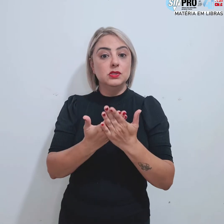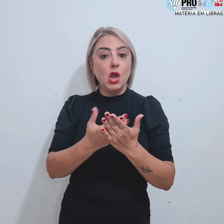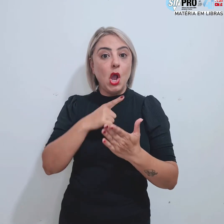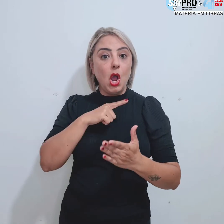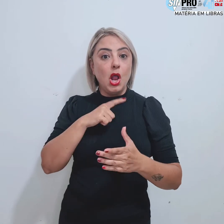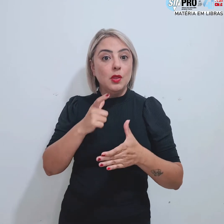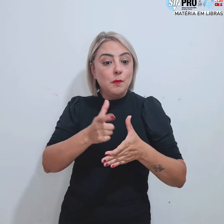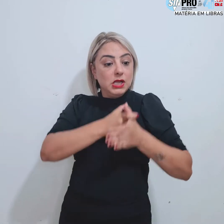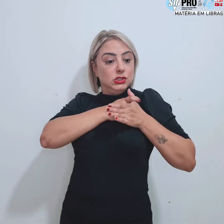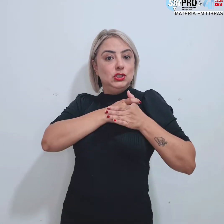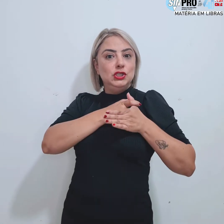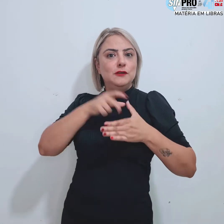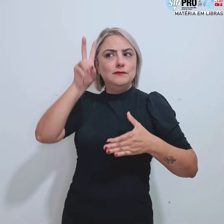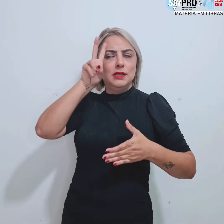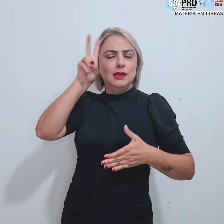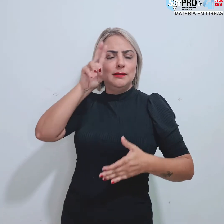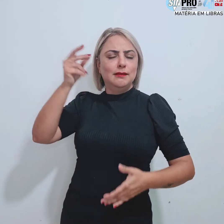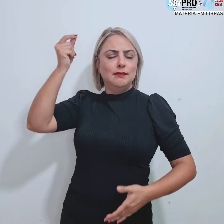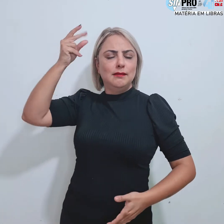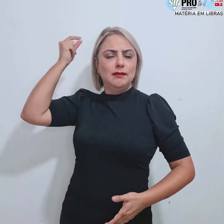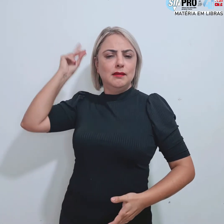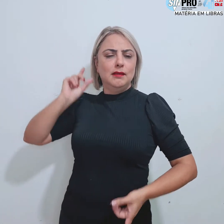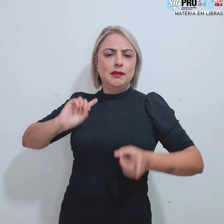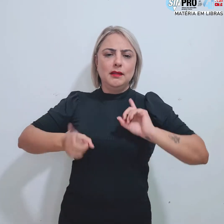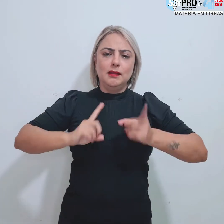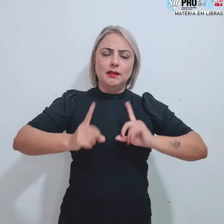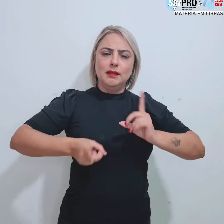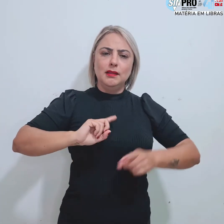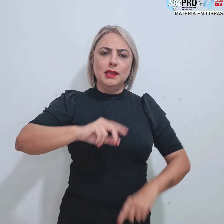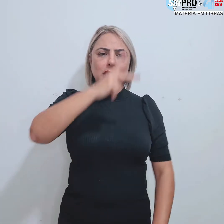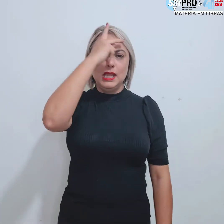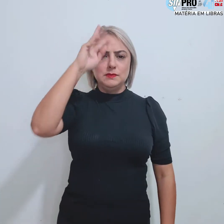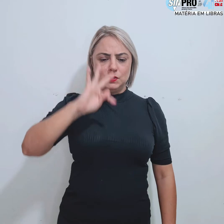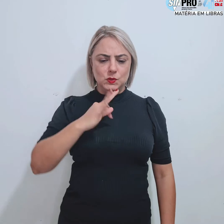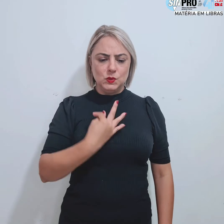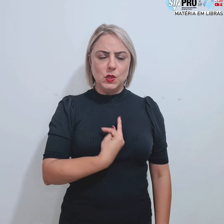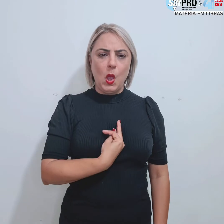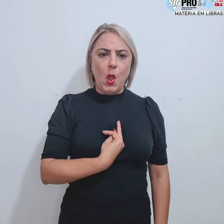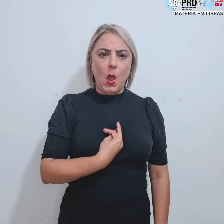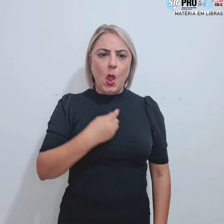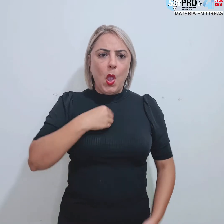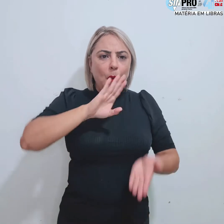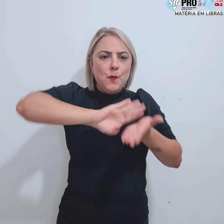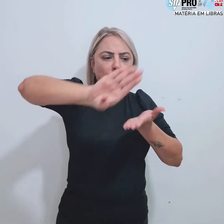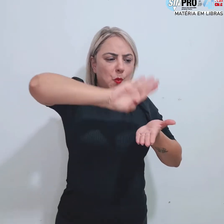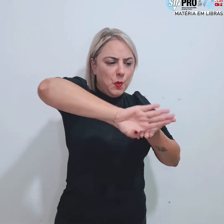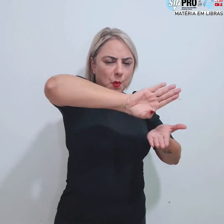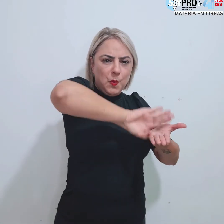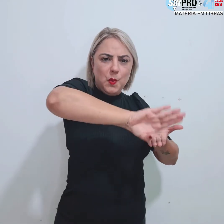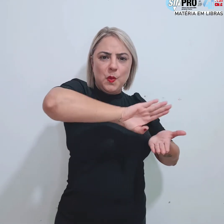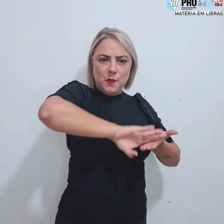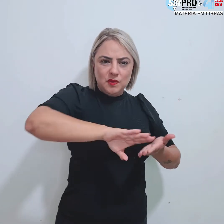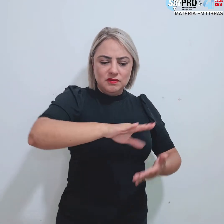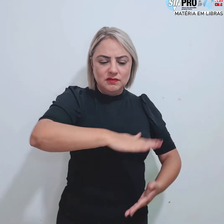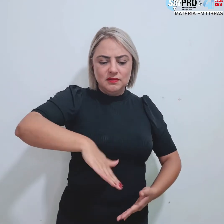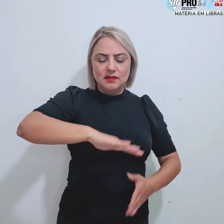tem uma dívida histórica com as travestis e as pessoas trans, que foram expulsas desses